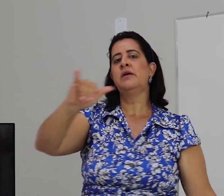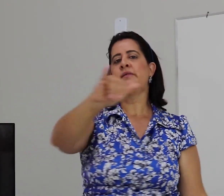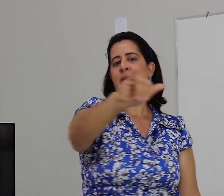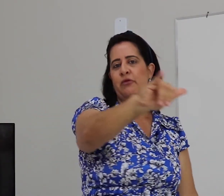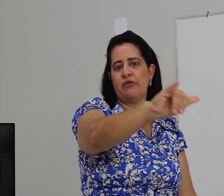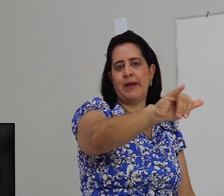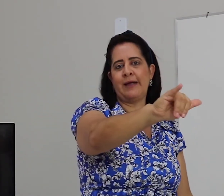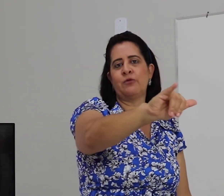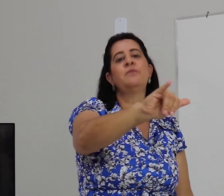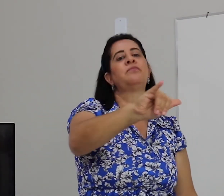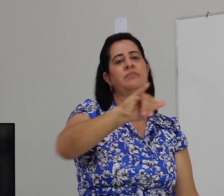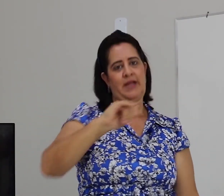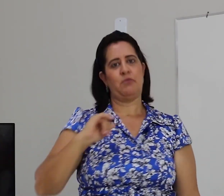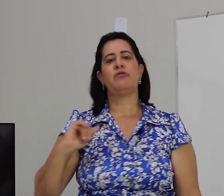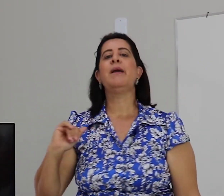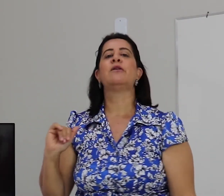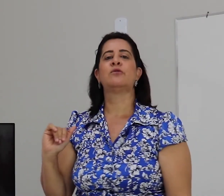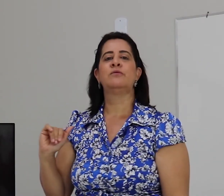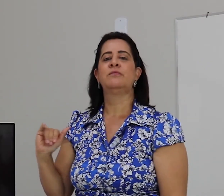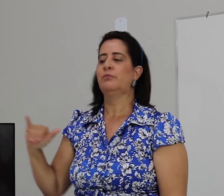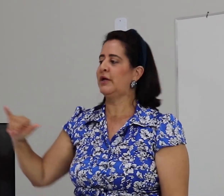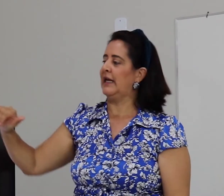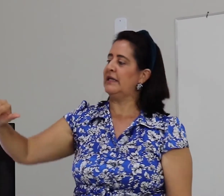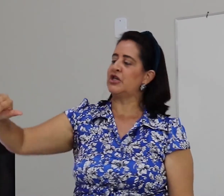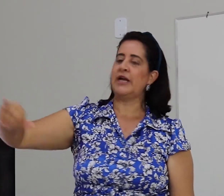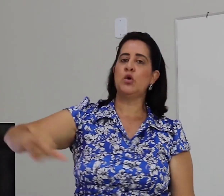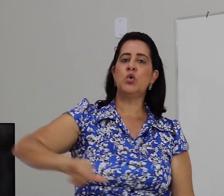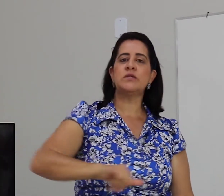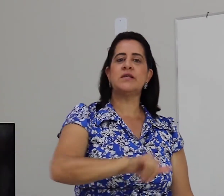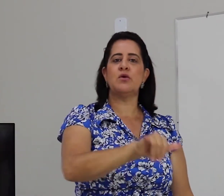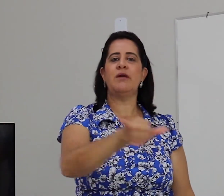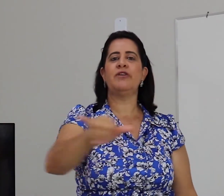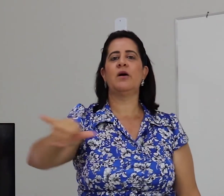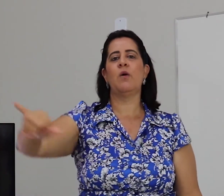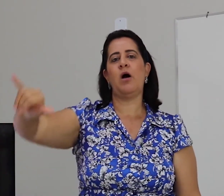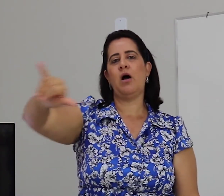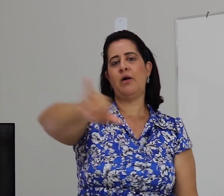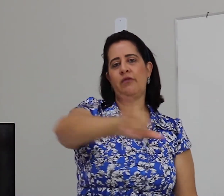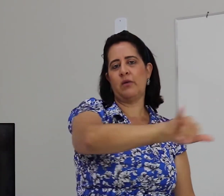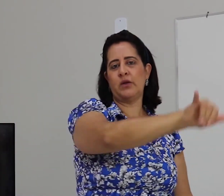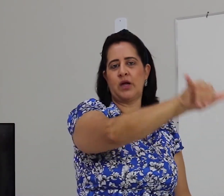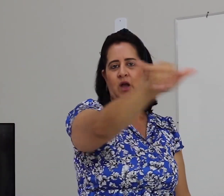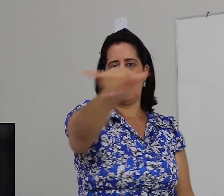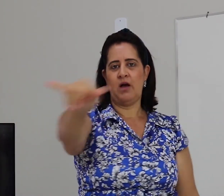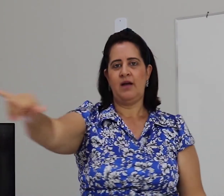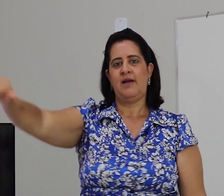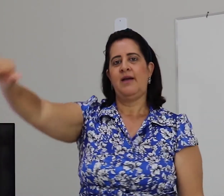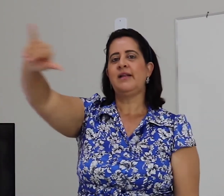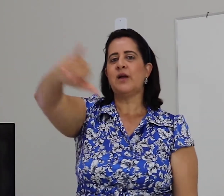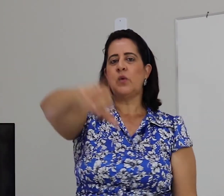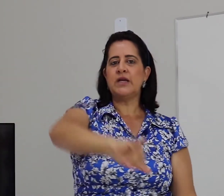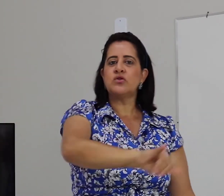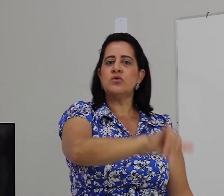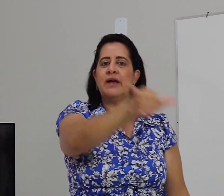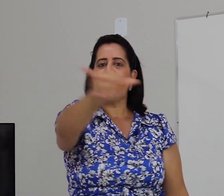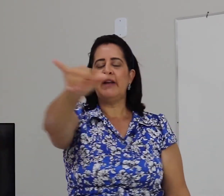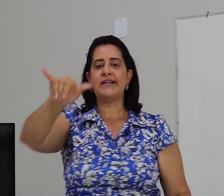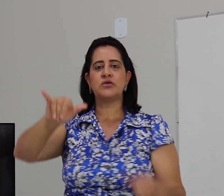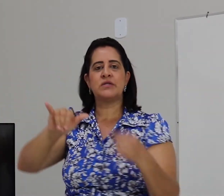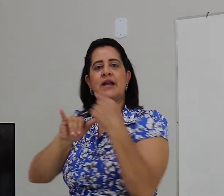Tem movimento? Tem movimento. Porque ele já ilustra um avião. Ó, o avião indo aqui, ó. Então isso reflete o sinal